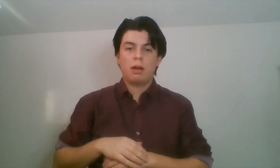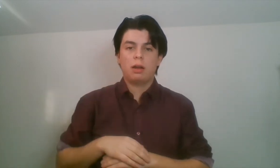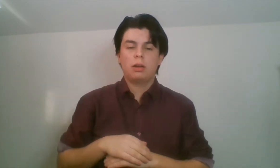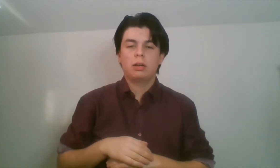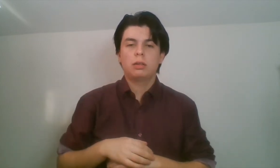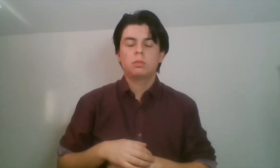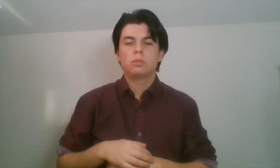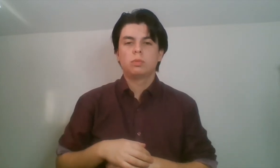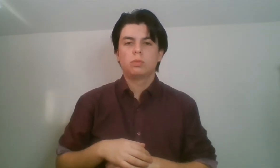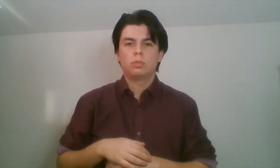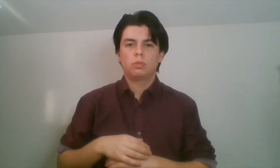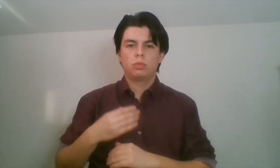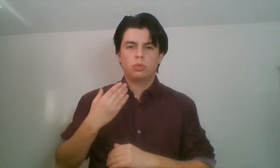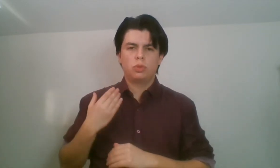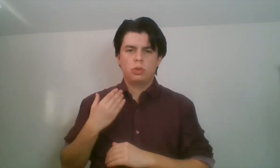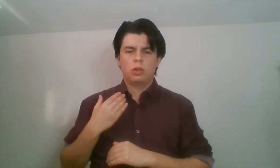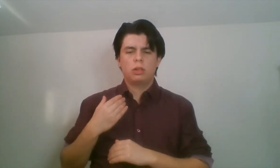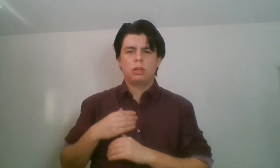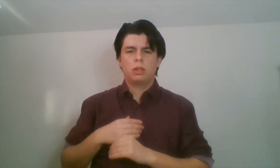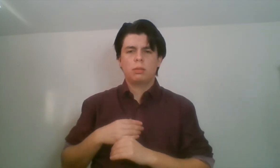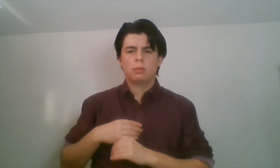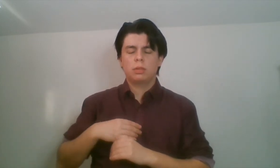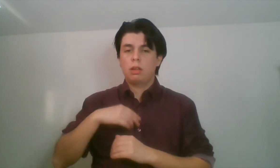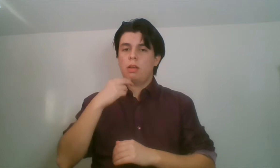idea central de los fundadores de la Plaza del Mulato Gil?